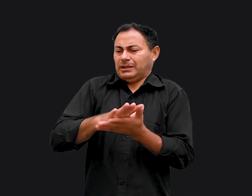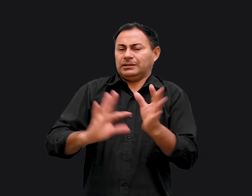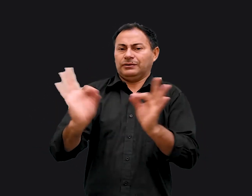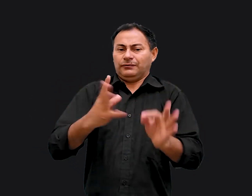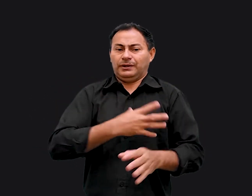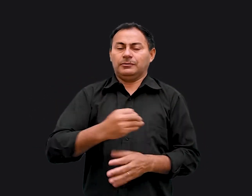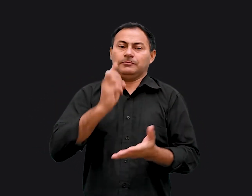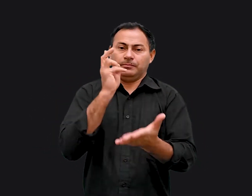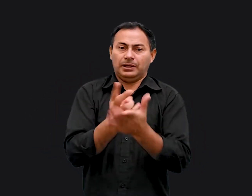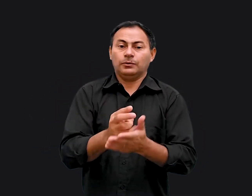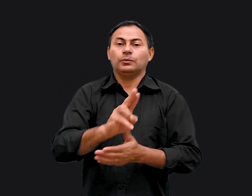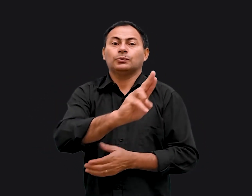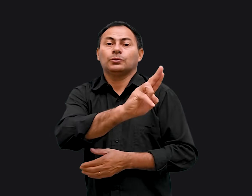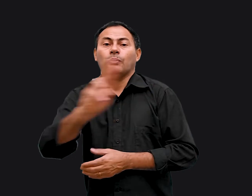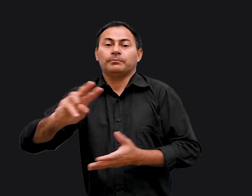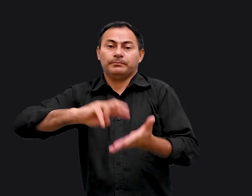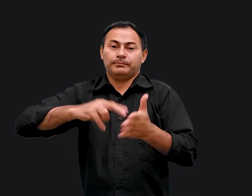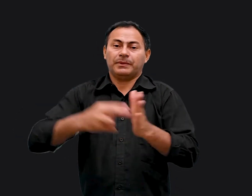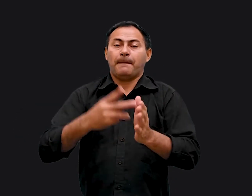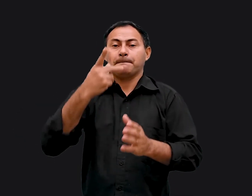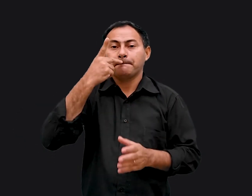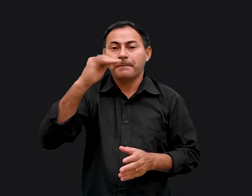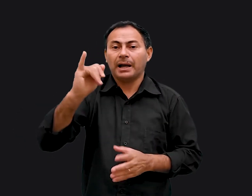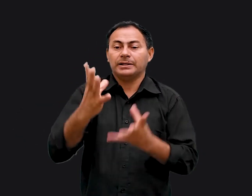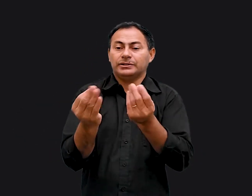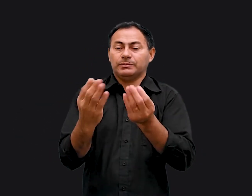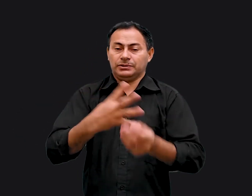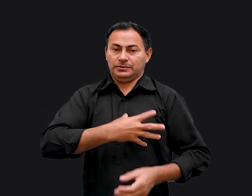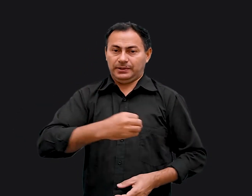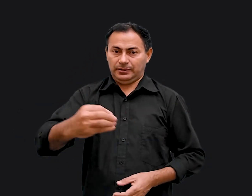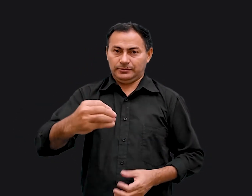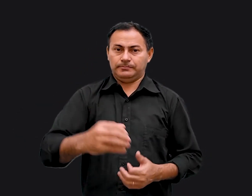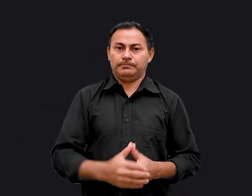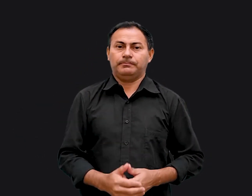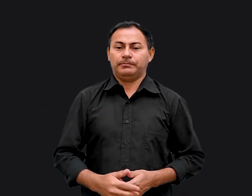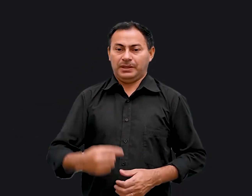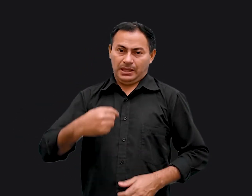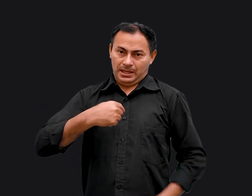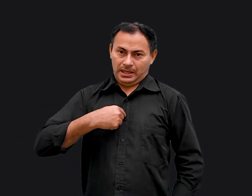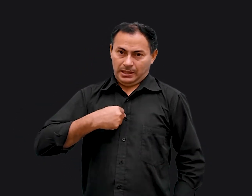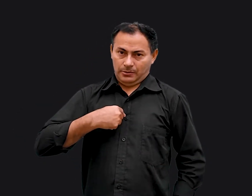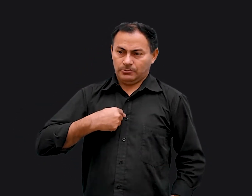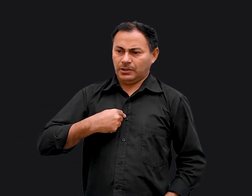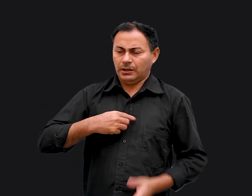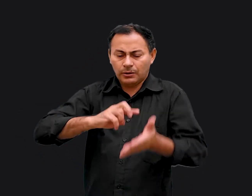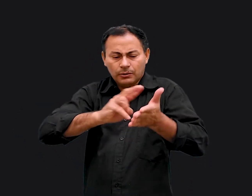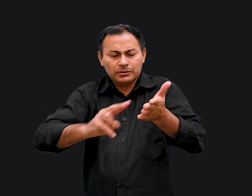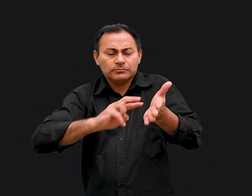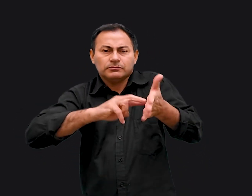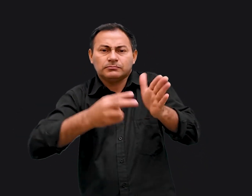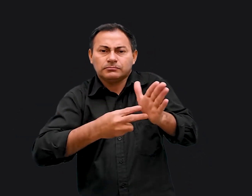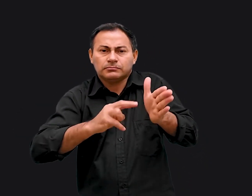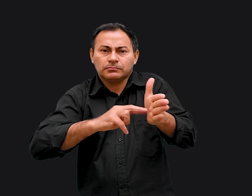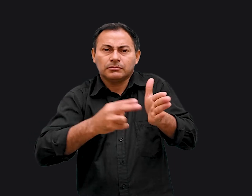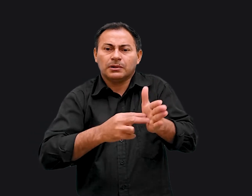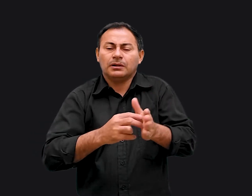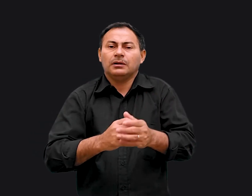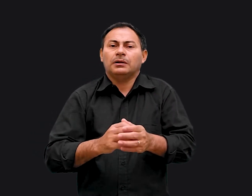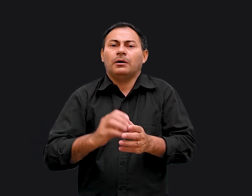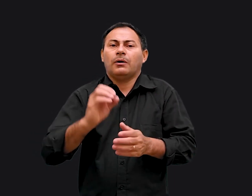filho, apesar do nome que significava pai de muitos filhos. Eu uma vez ouvi uma definição de